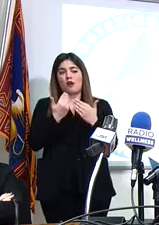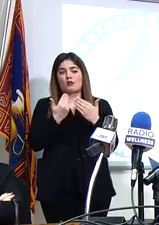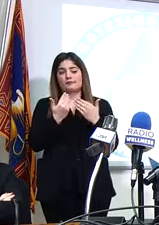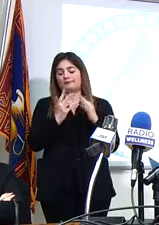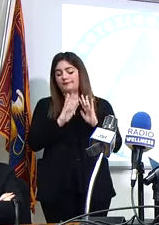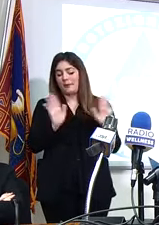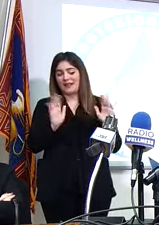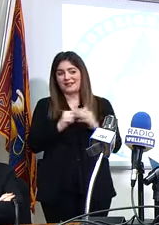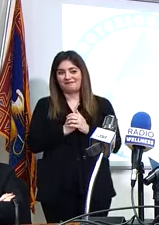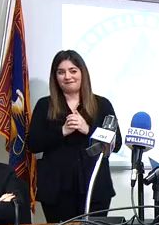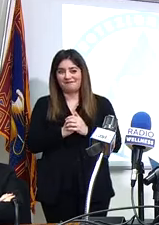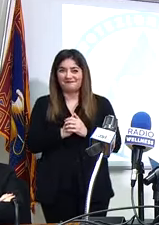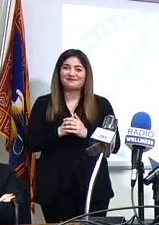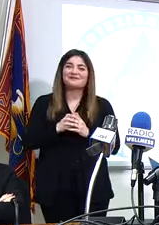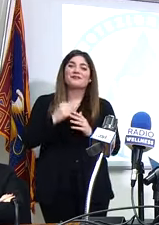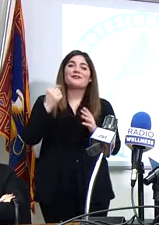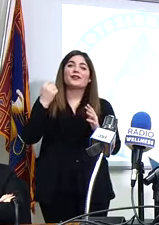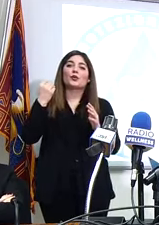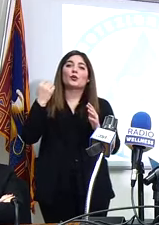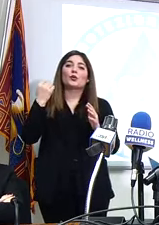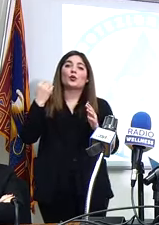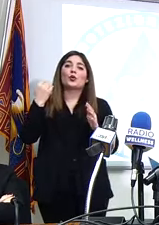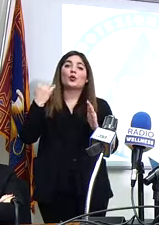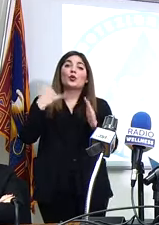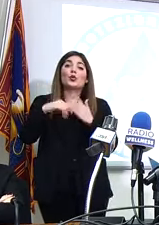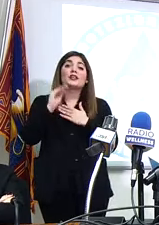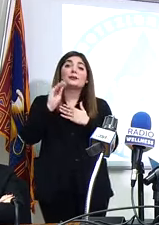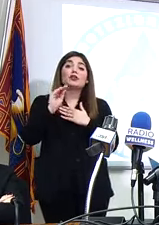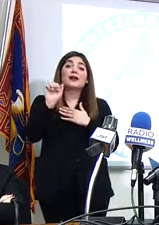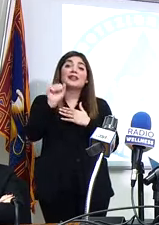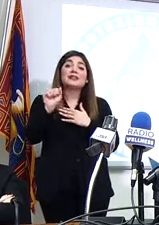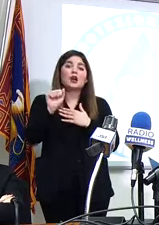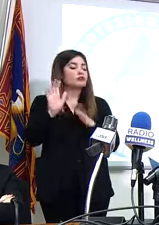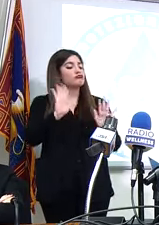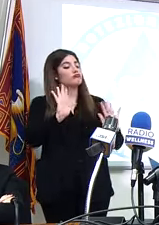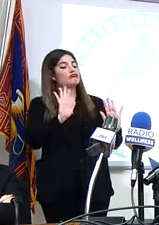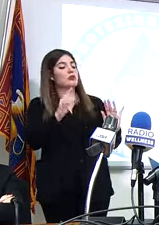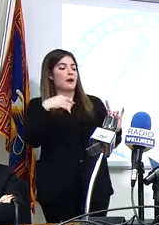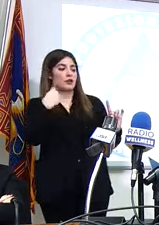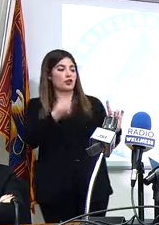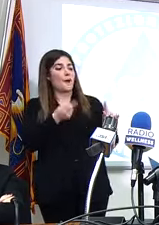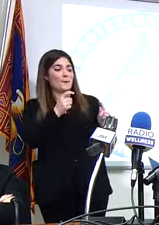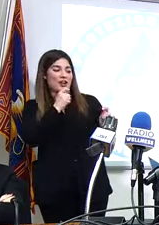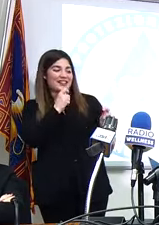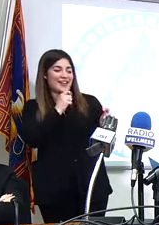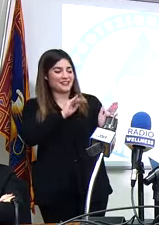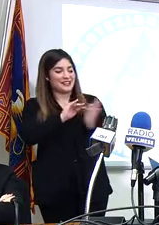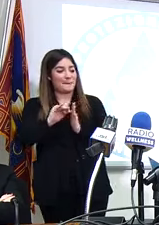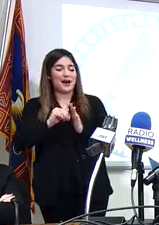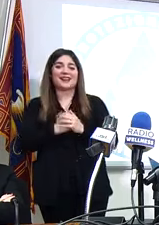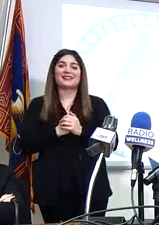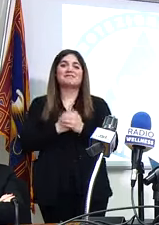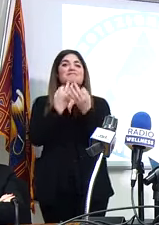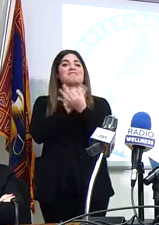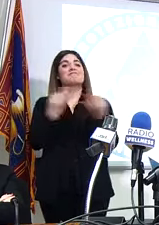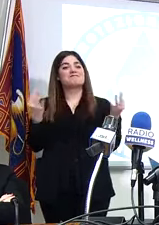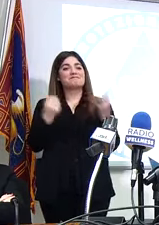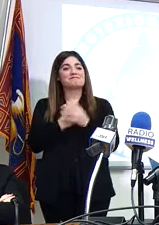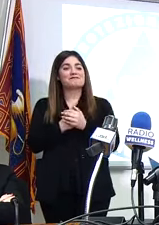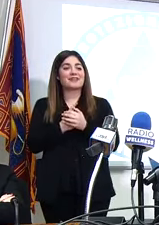E chiudiamo con Andreolli. Salta perché facciamo un'intervista a parte. Bene, e con questo mi